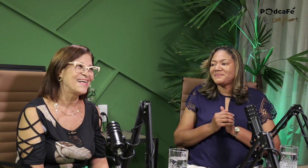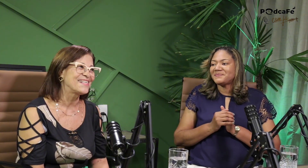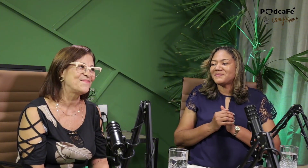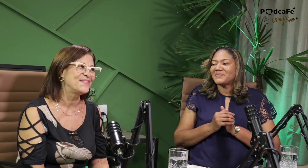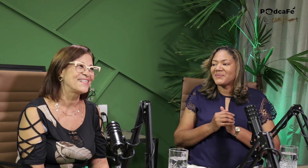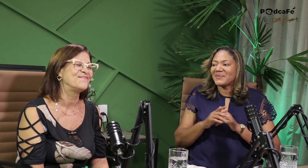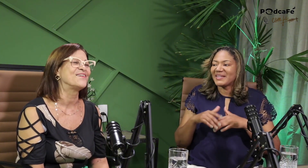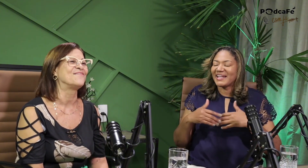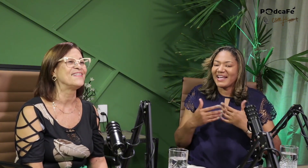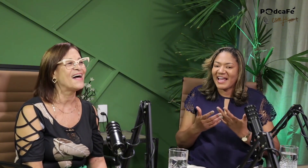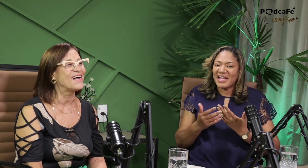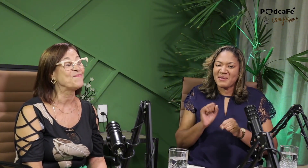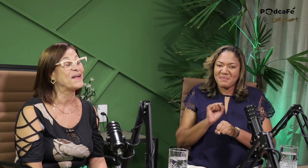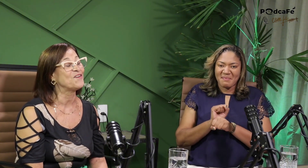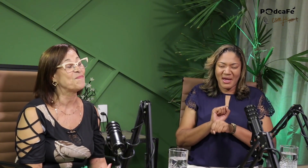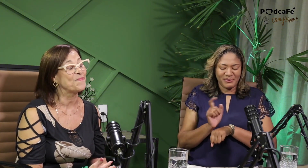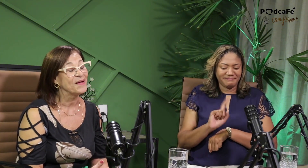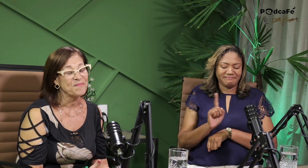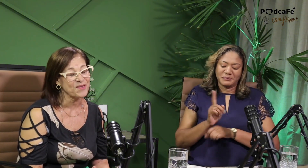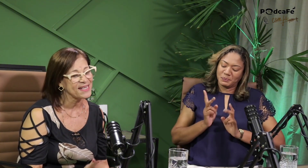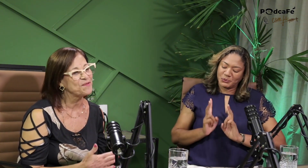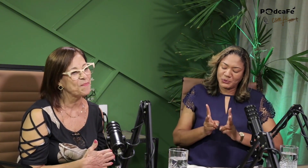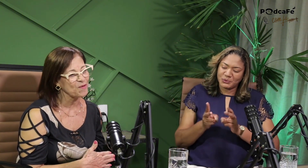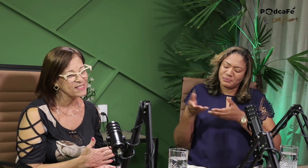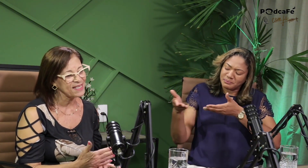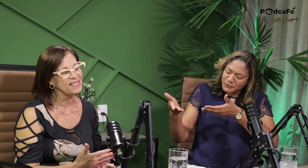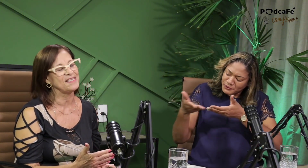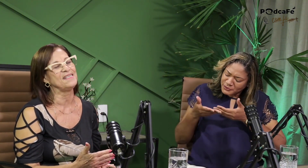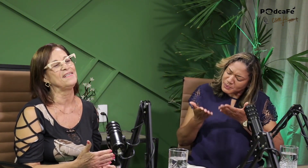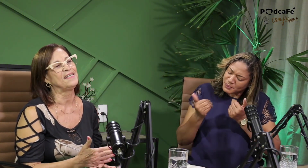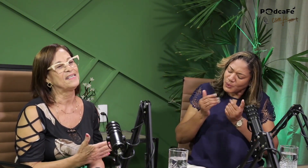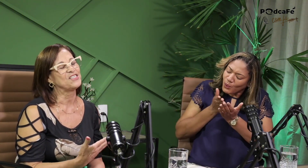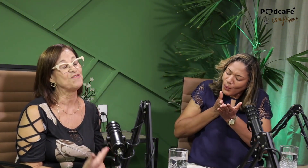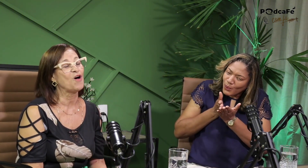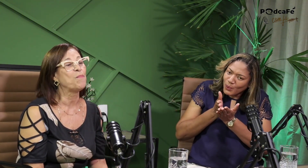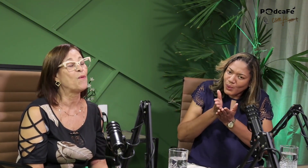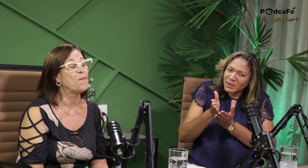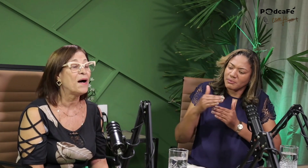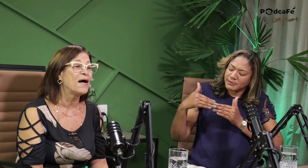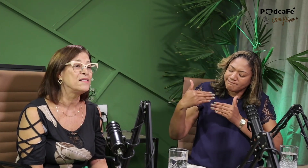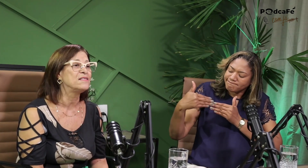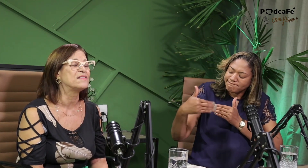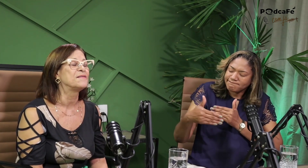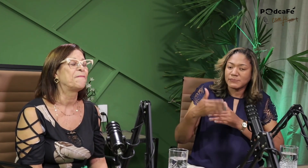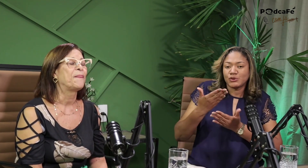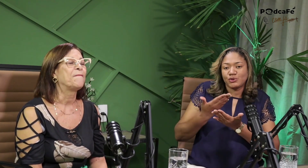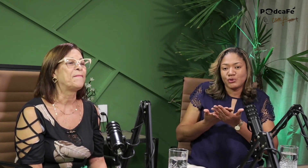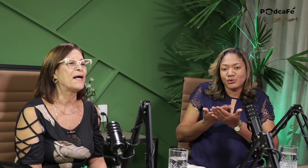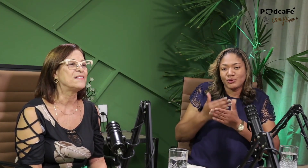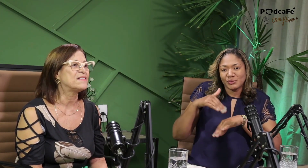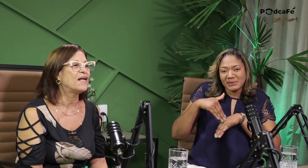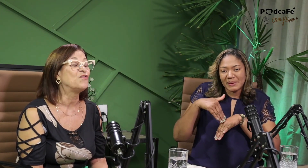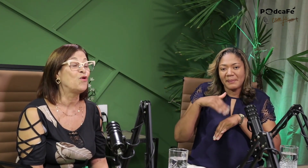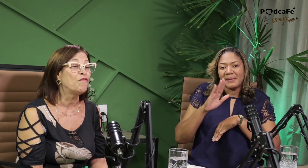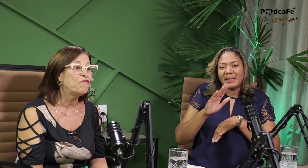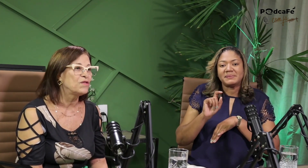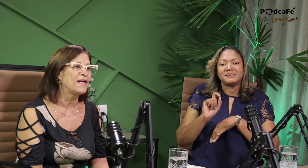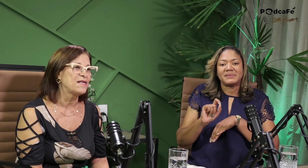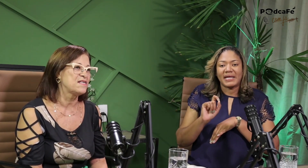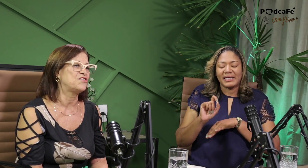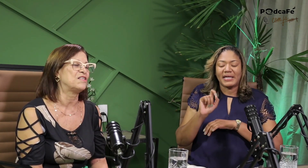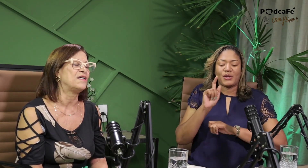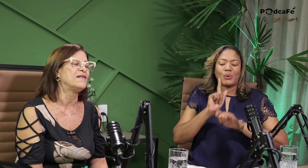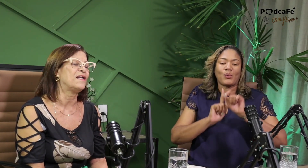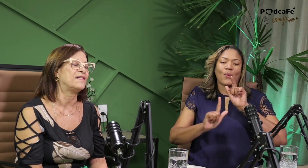aí, né? As meninas me convidaram para que eu pudesse prosseguir, estudar um pouco mais, para estar no louvor